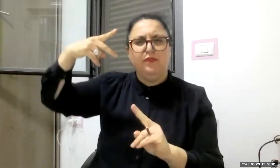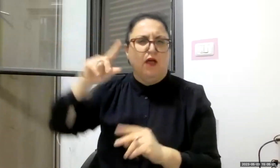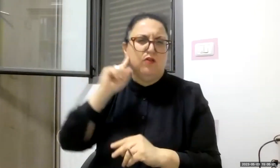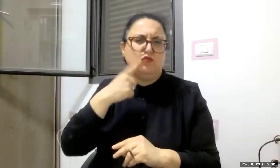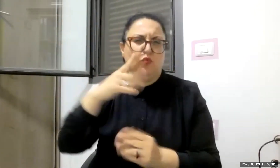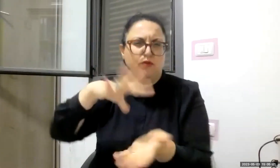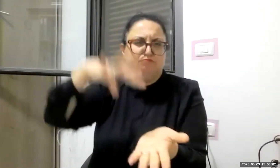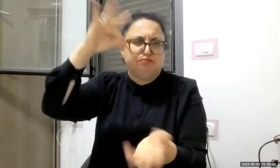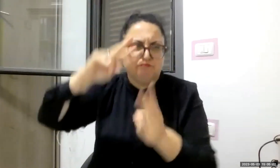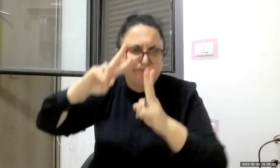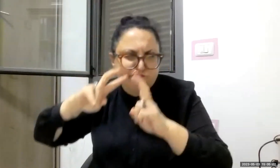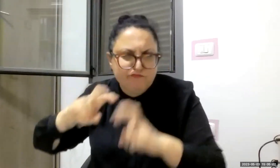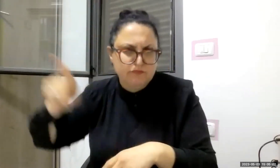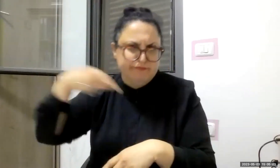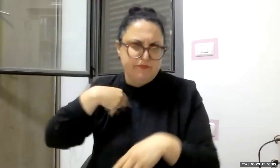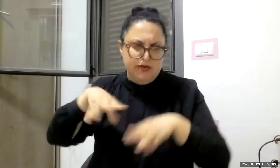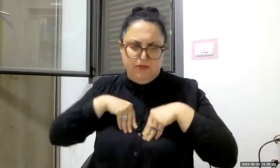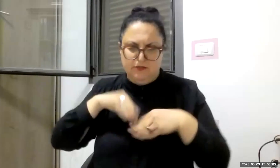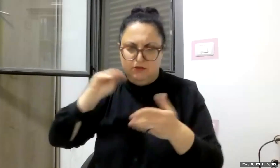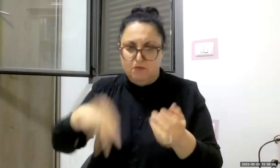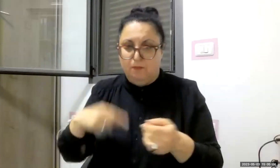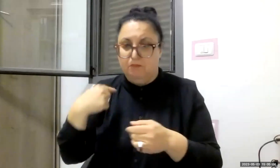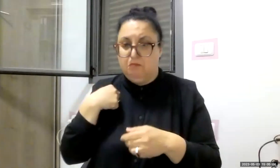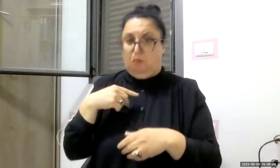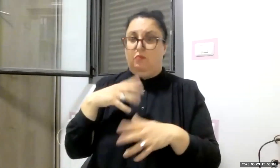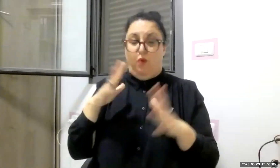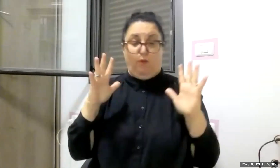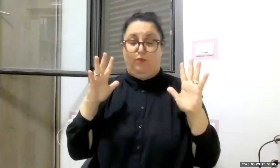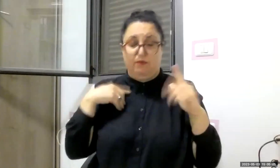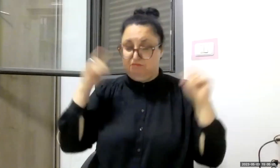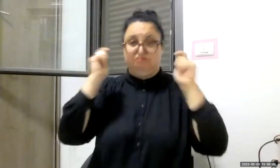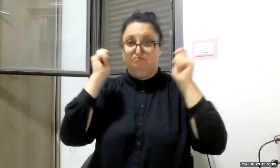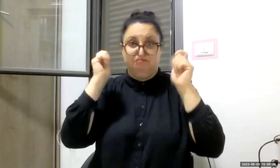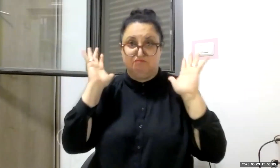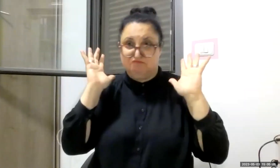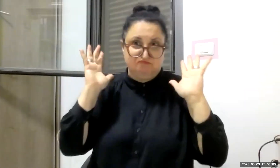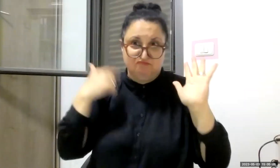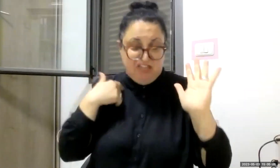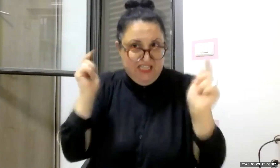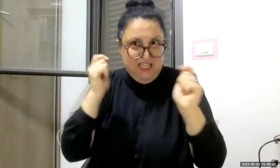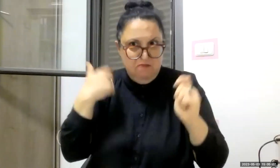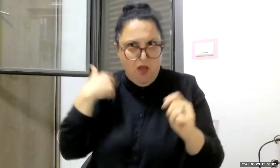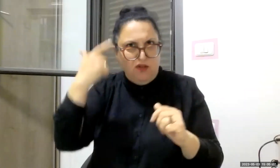שהמסמכים האלה זה בעצם הסכמה לחקר גנטי שלי, ואני הייתי בהלם.